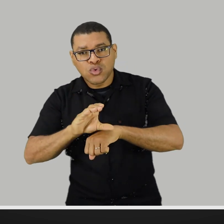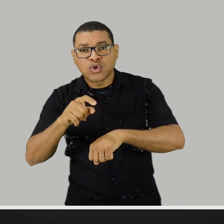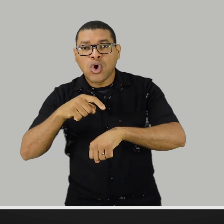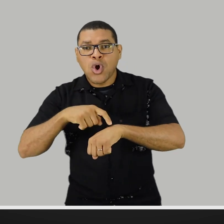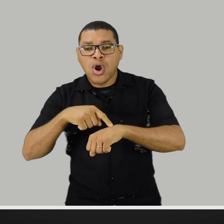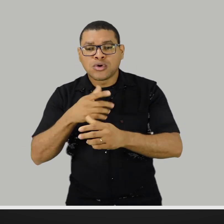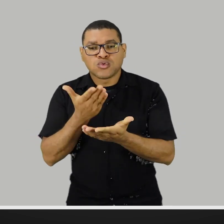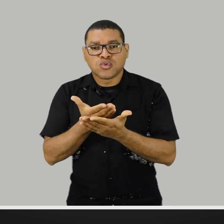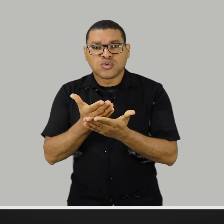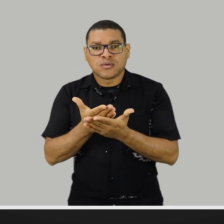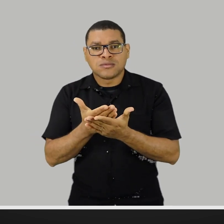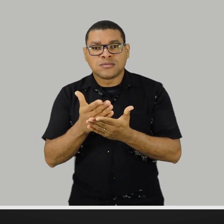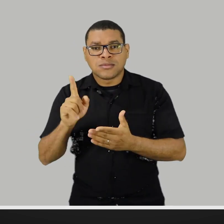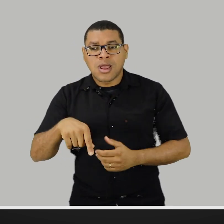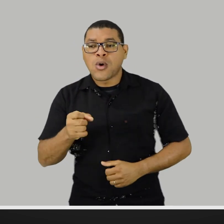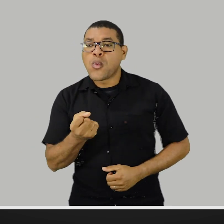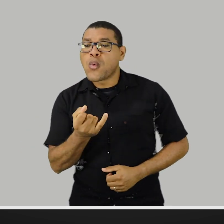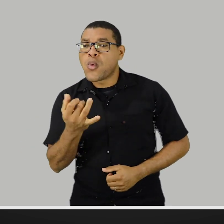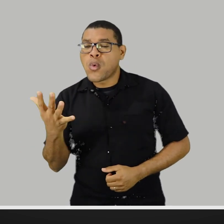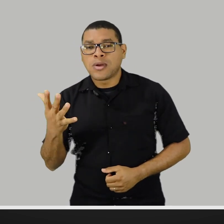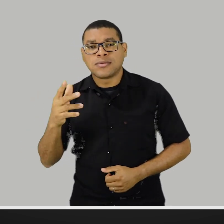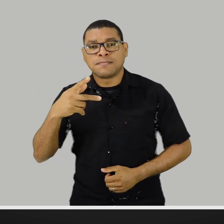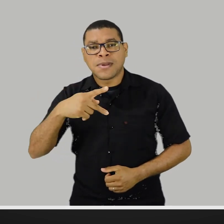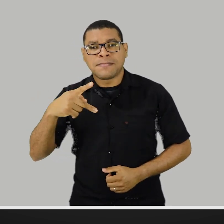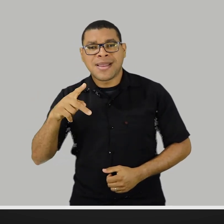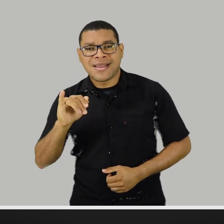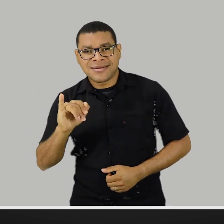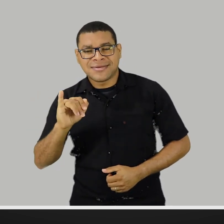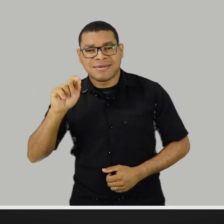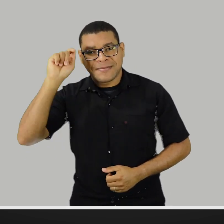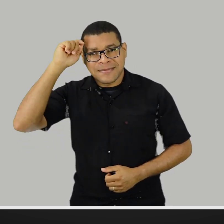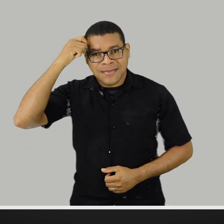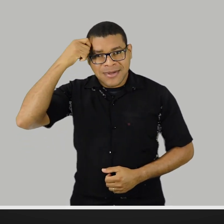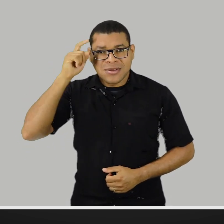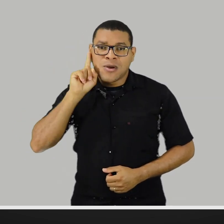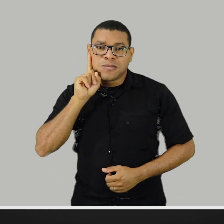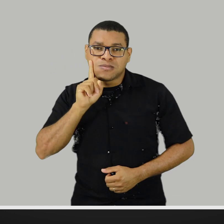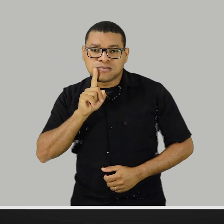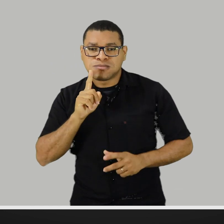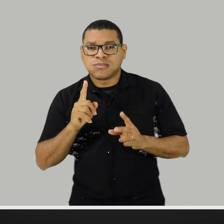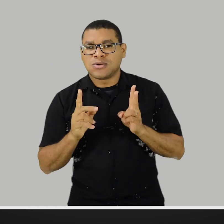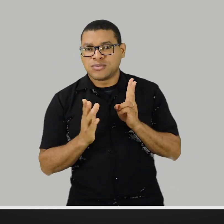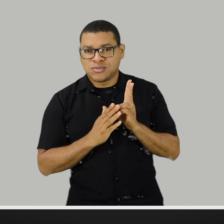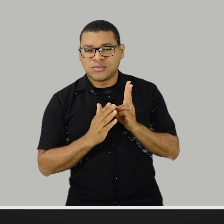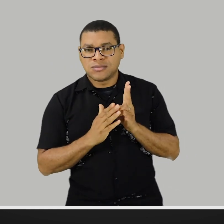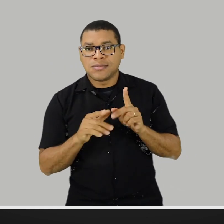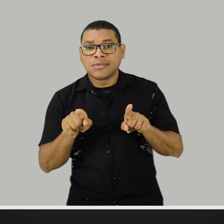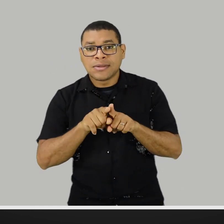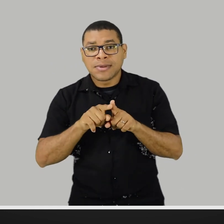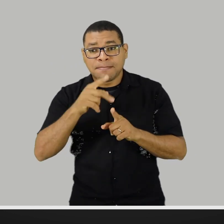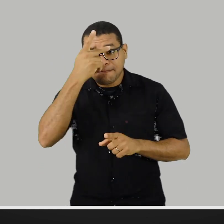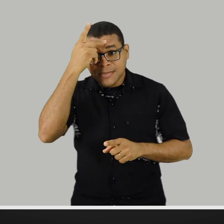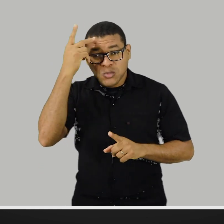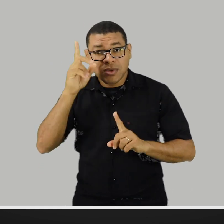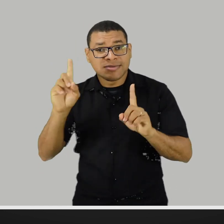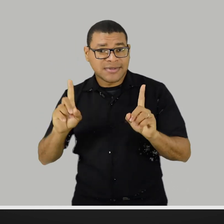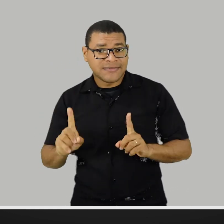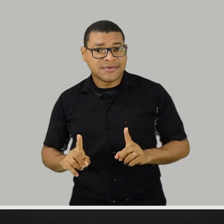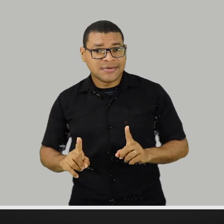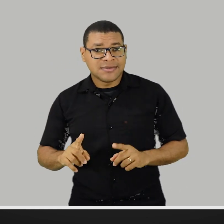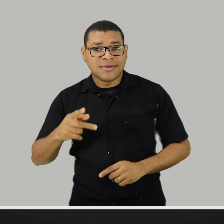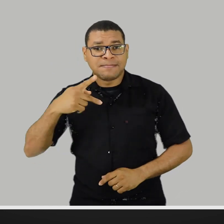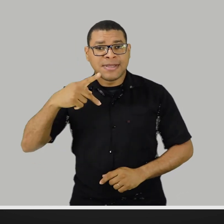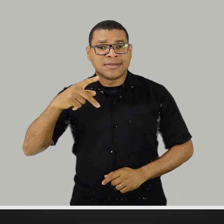e turno na proporção igual a de pretos pardos indígenas p p i e de pessoas com